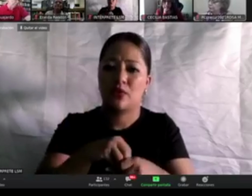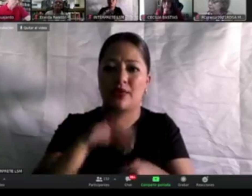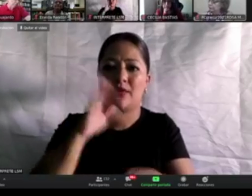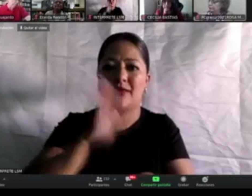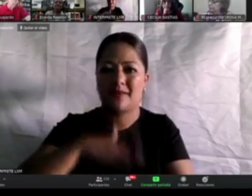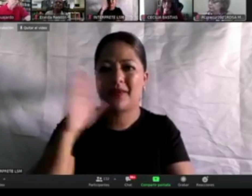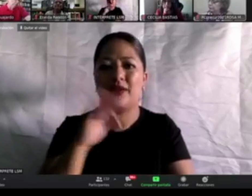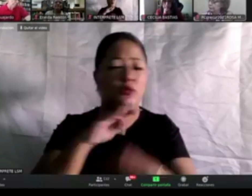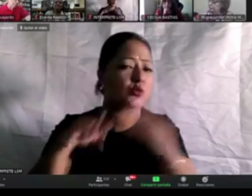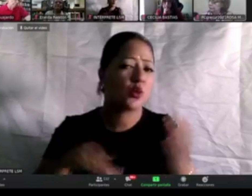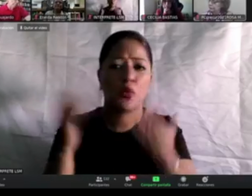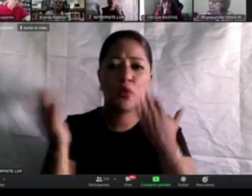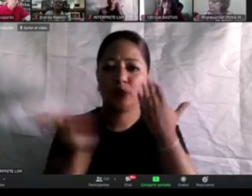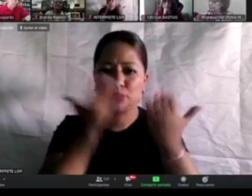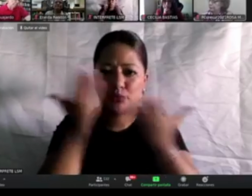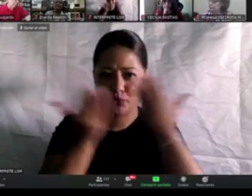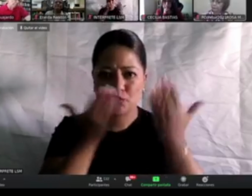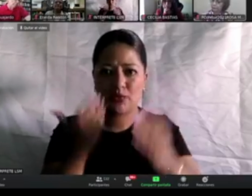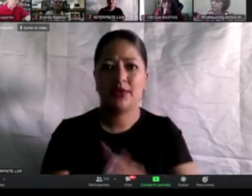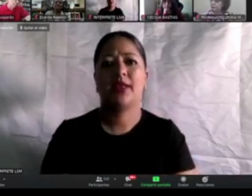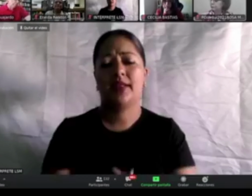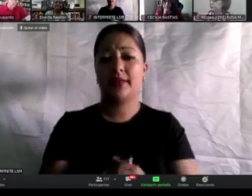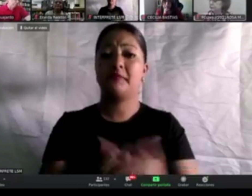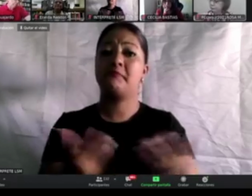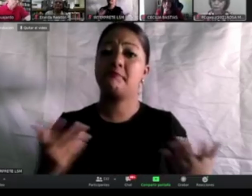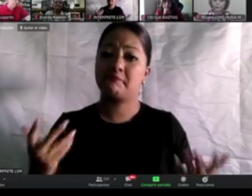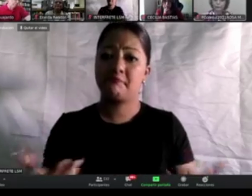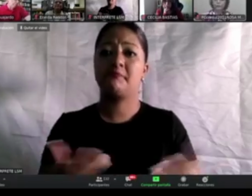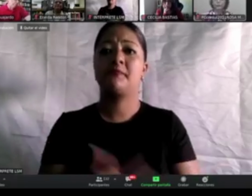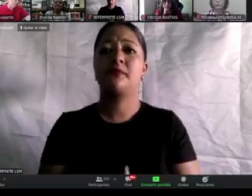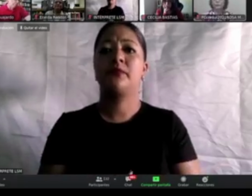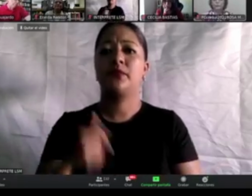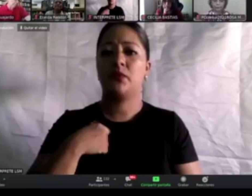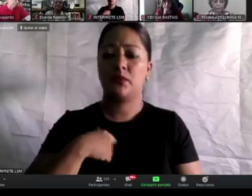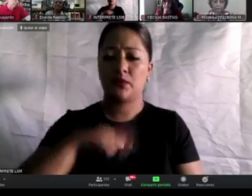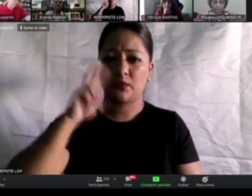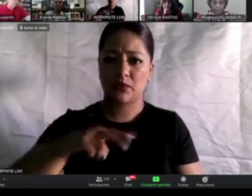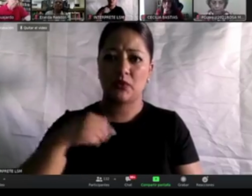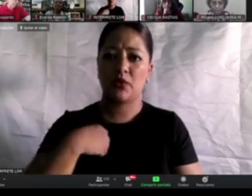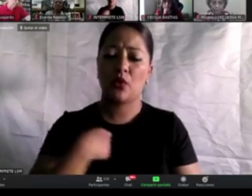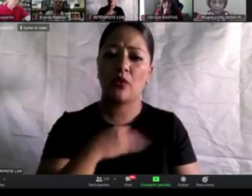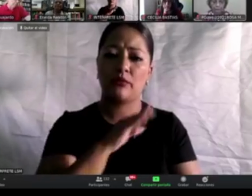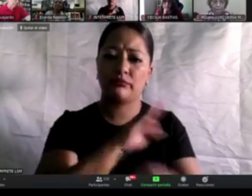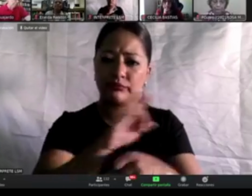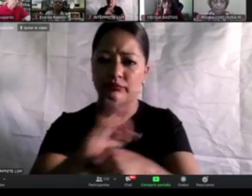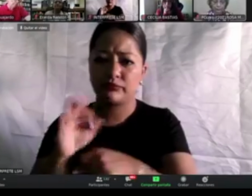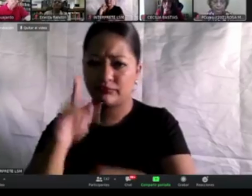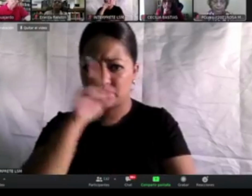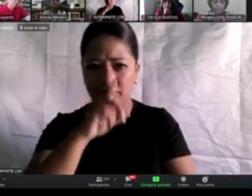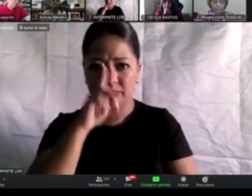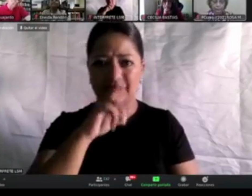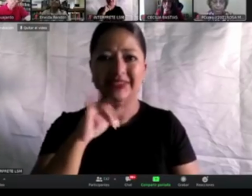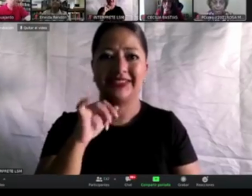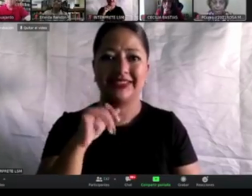todos los estudiantes de hecho este estoy en un área de orientación y me es